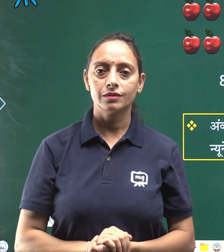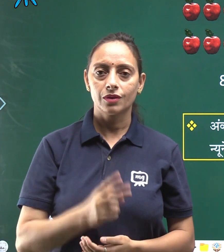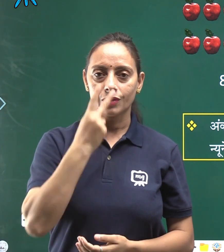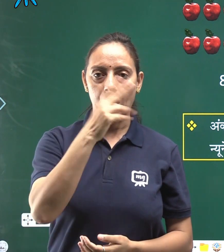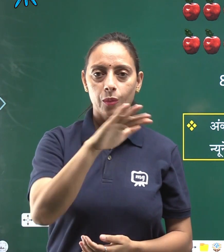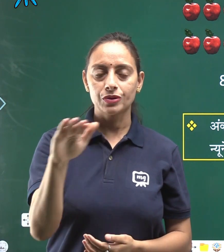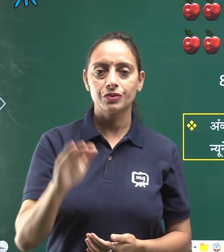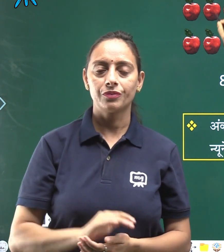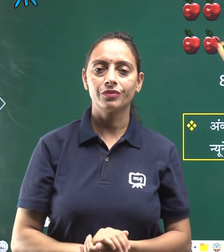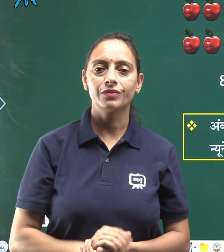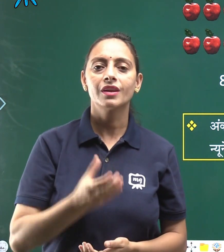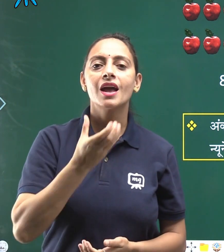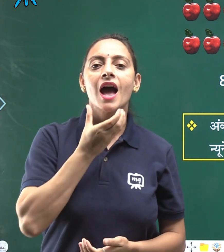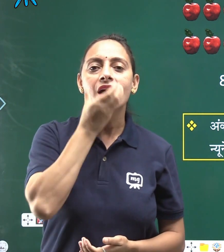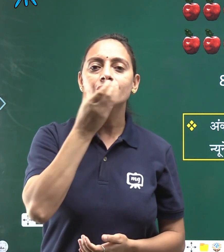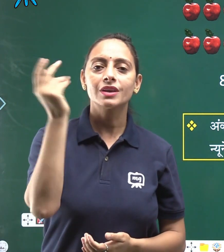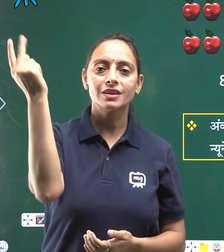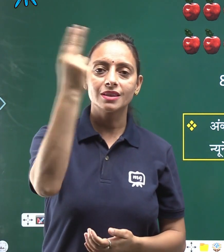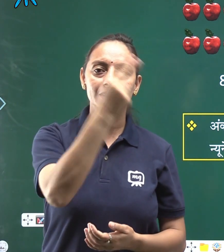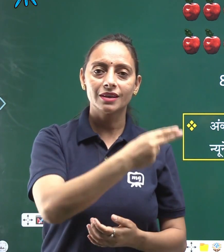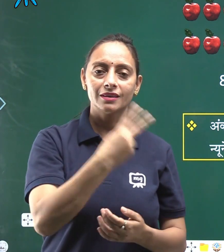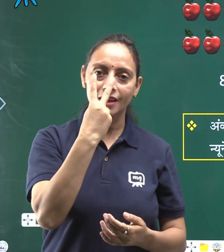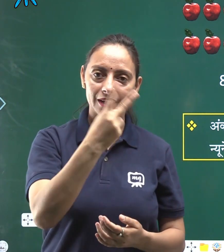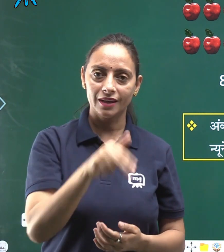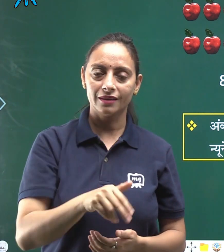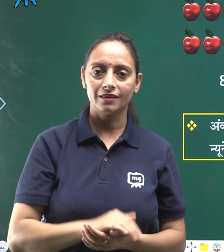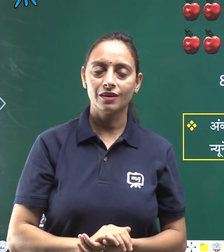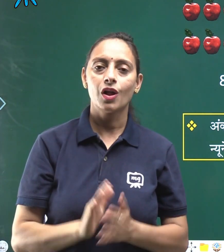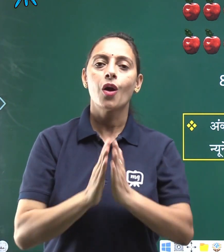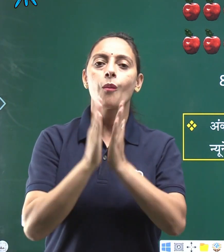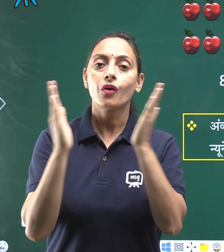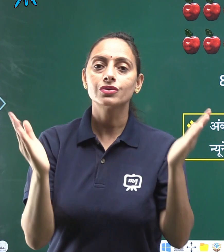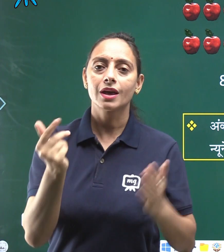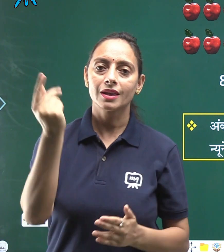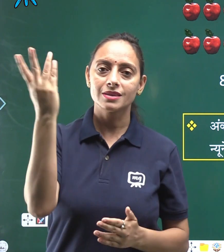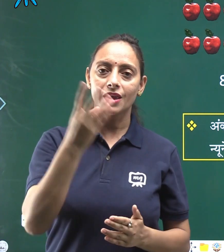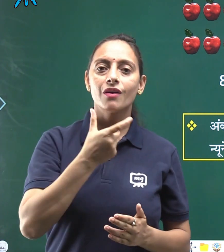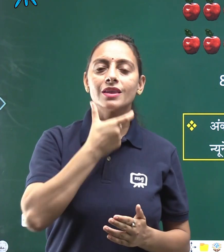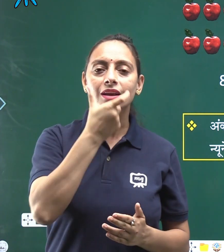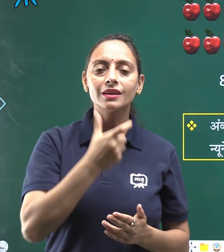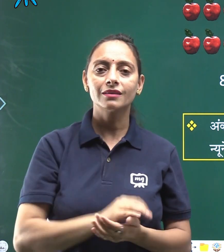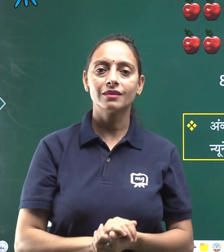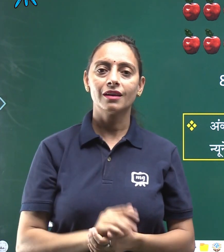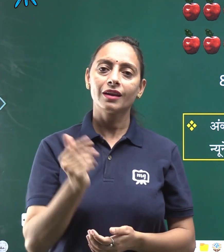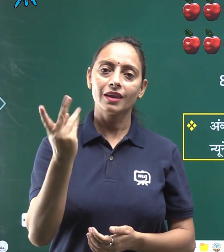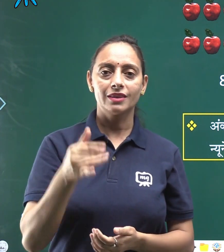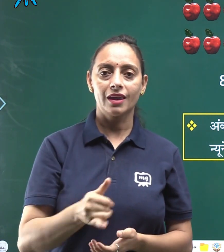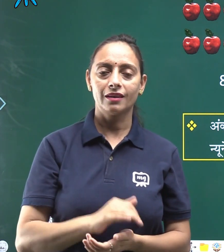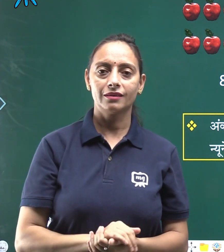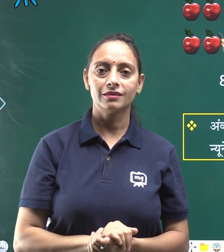देखो बच्चों, सेब के चित्र दिख रहे हैं। खूब सारे सेब दिख रहे हैं। इनको गिनते